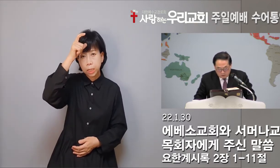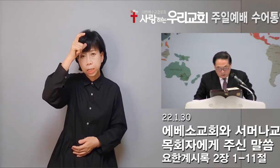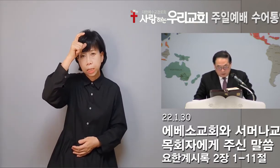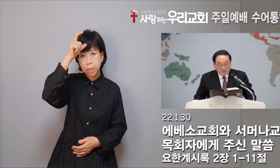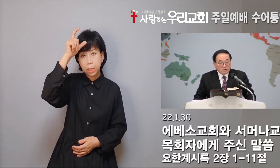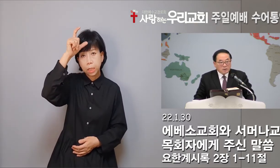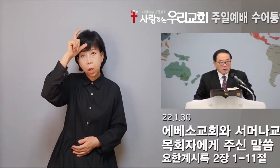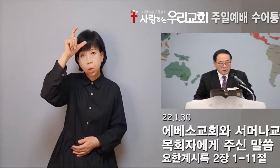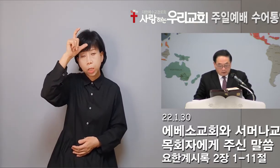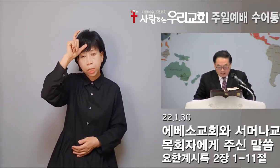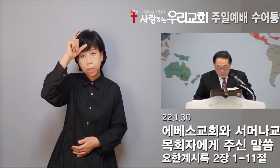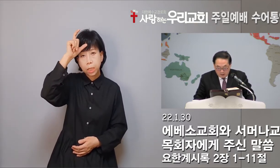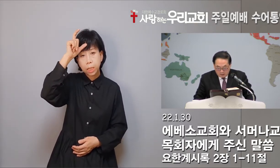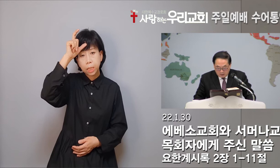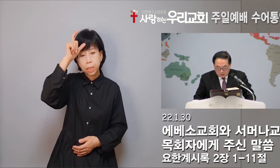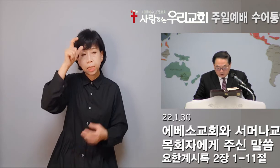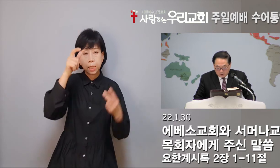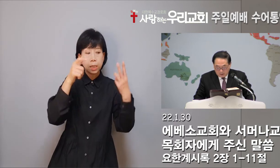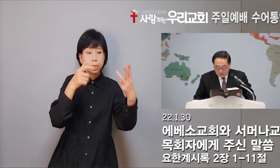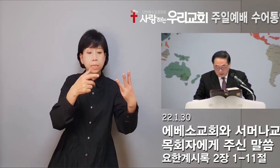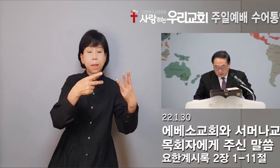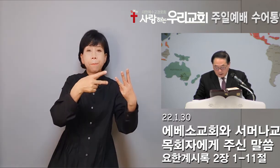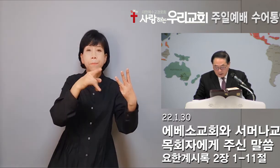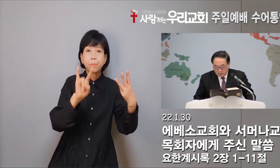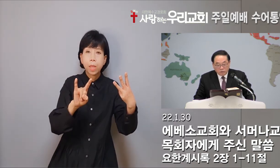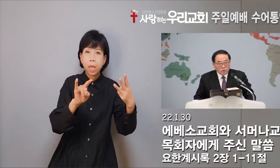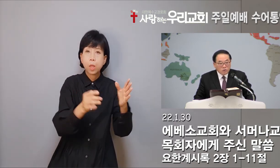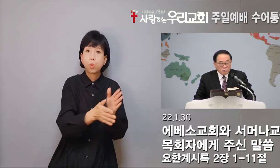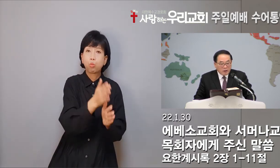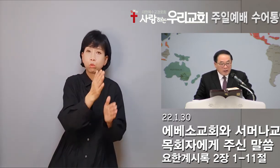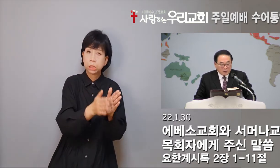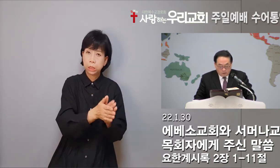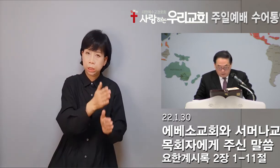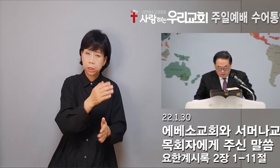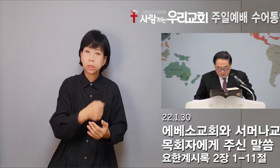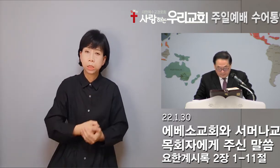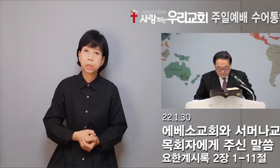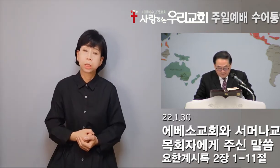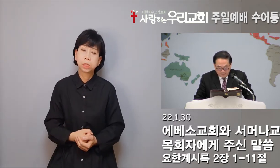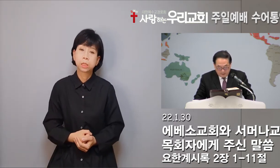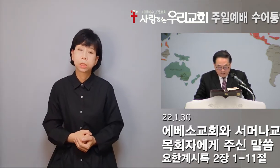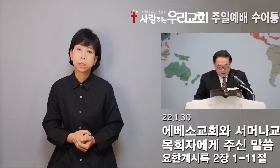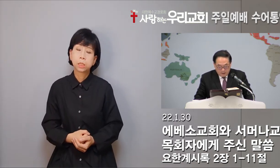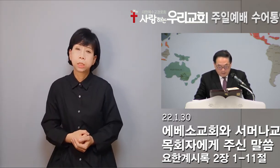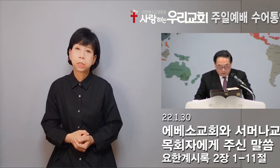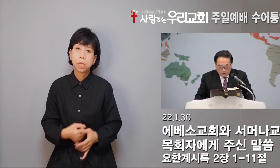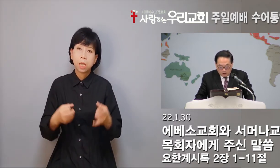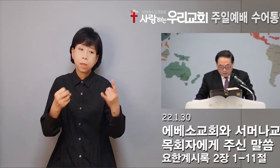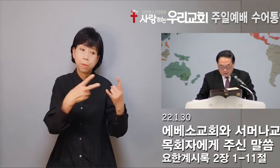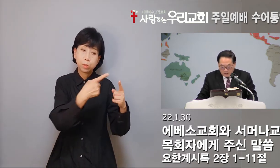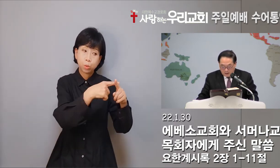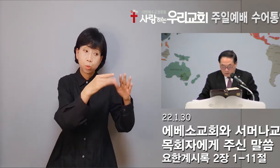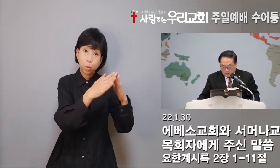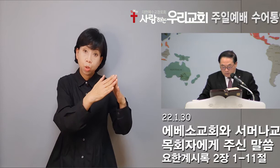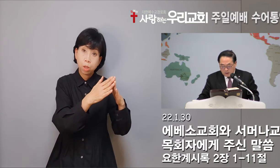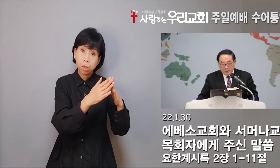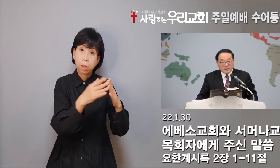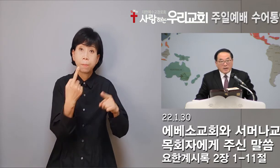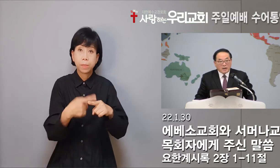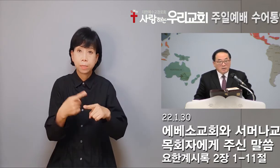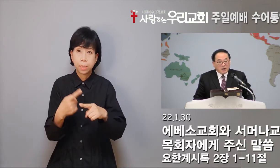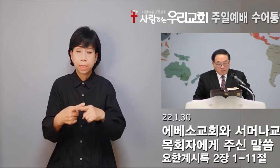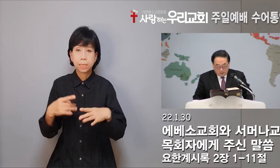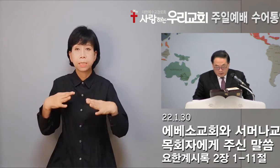서문학교회는 예수님께서 책망을 전혀 듣지 않는 두 교회 중에 한 교회입니다. 에베소 교회와 마찬가지로